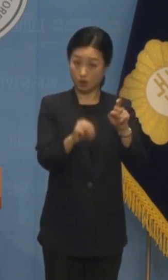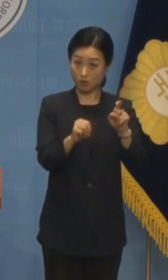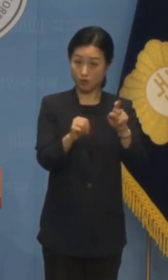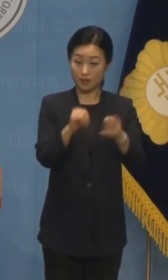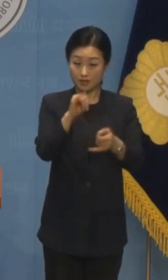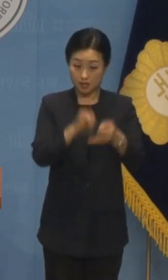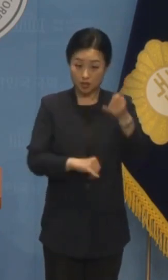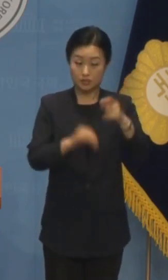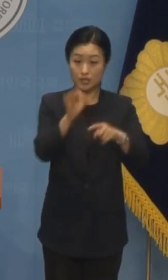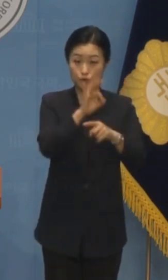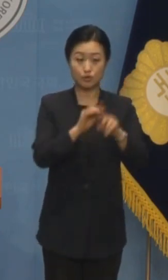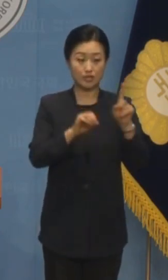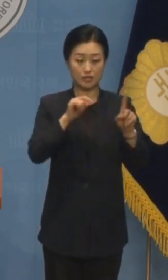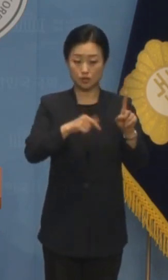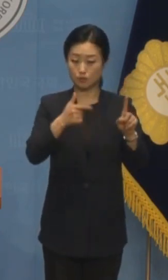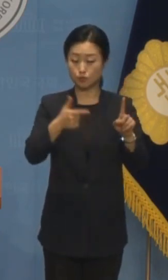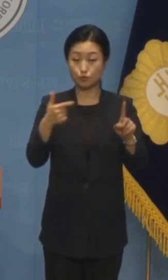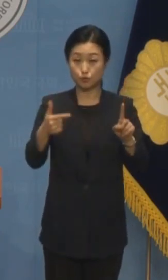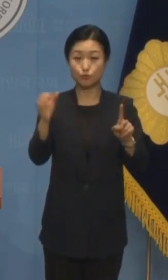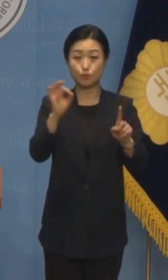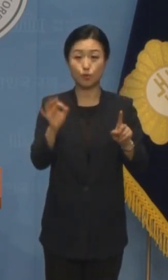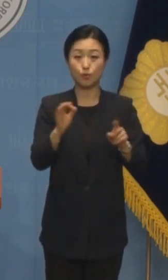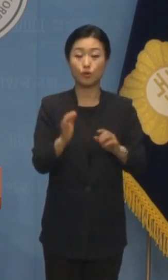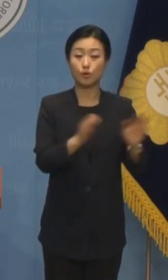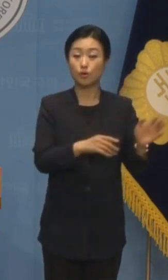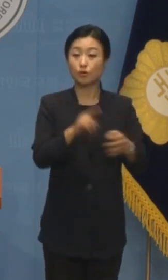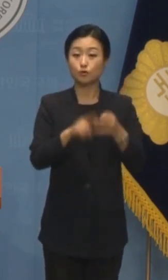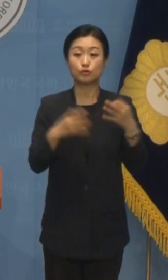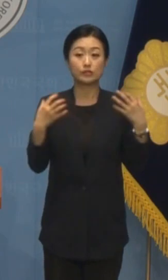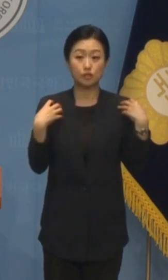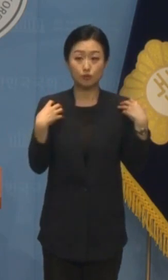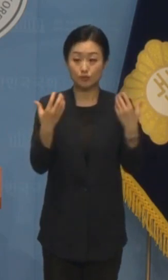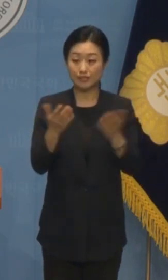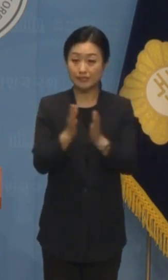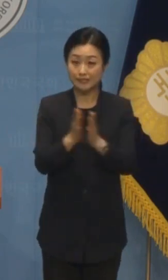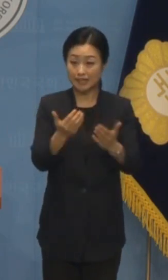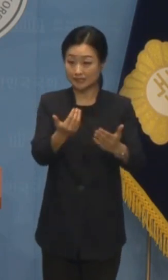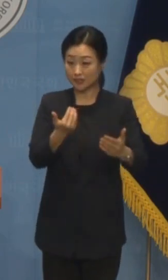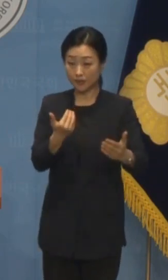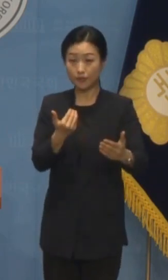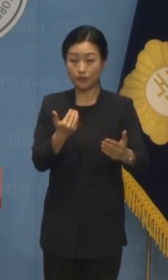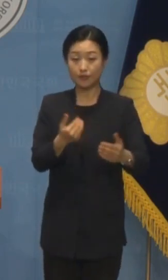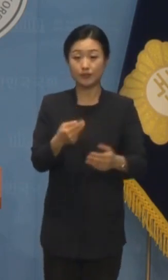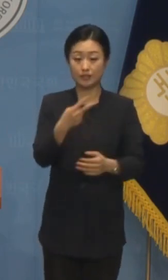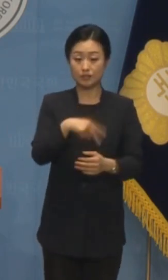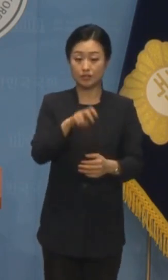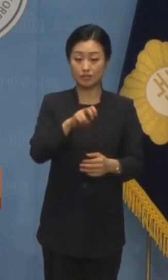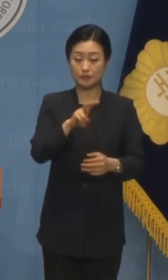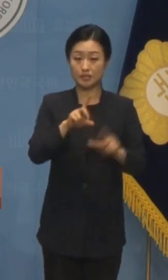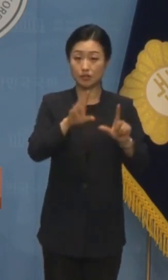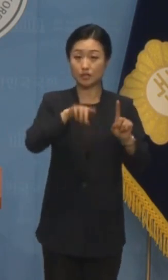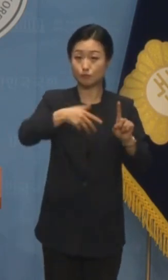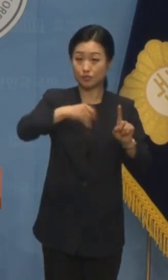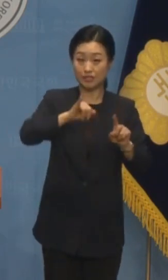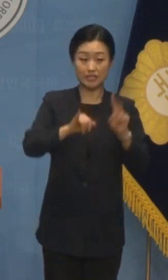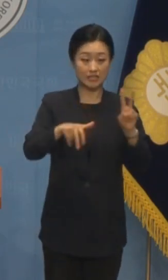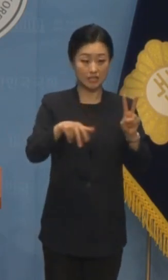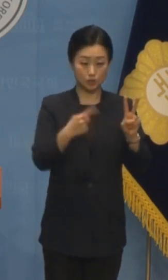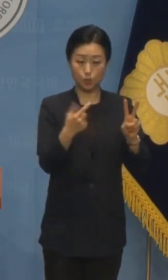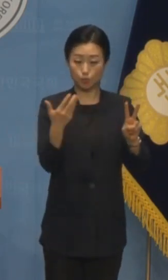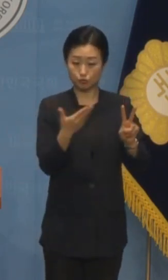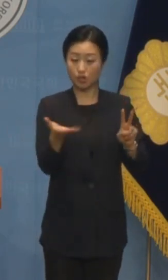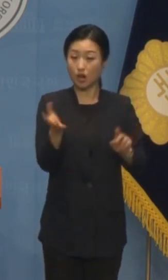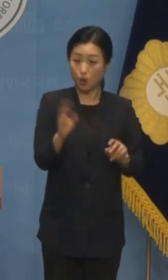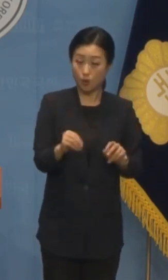연체율은 1.66%에 달합니다. 윤석열 정부 임기가 시작하기 직전이었던 22년 1분기 2조